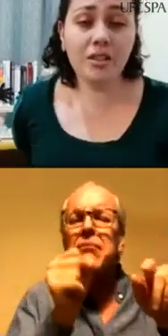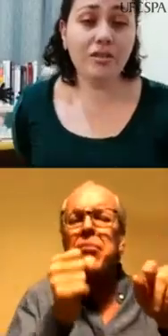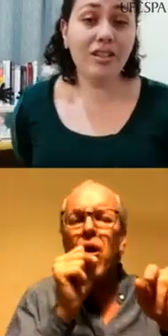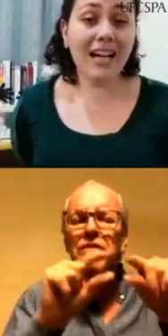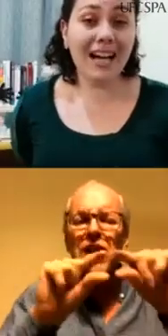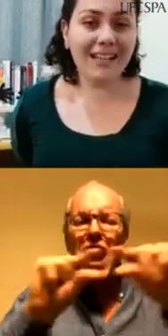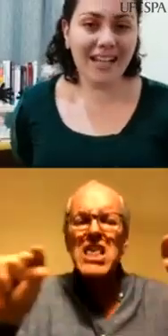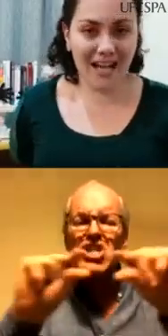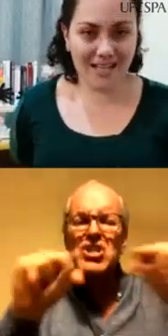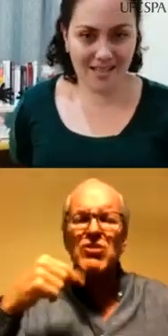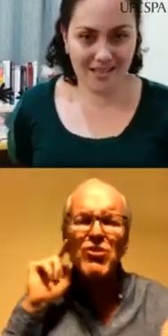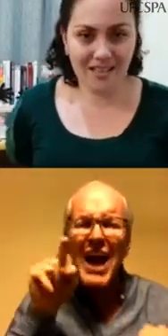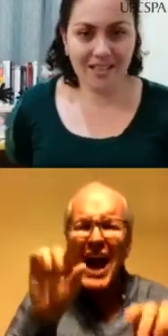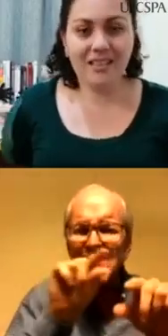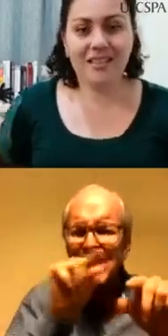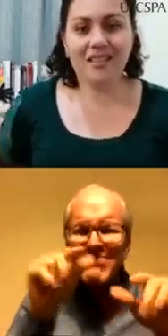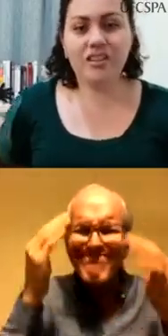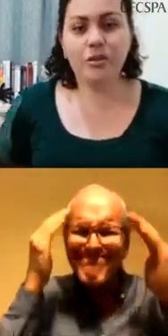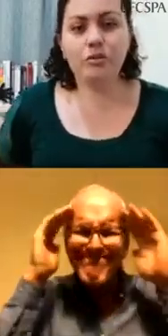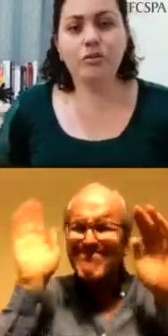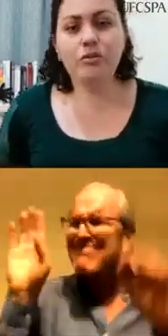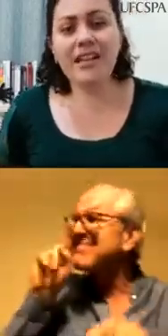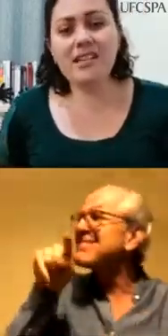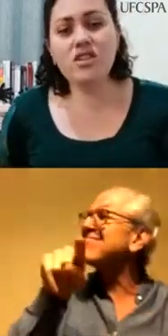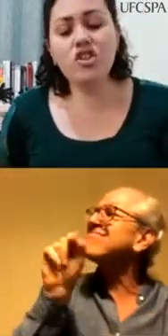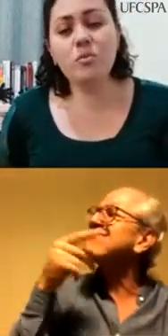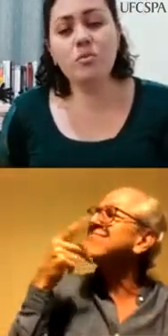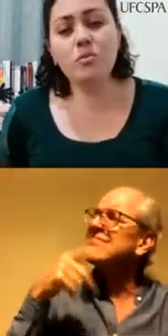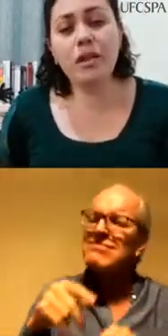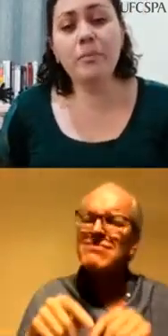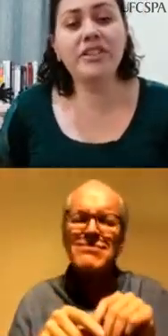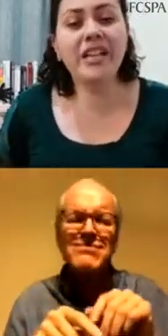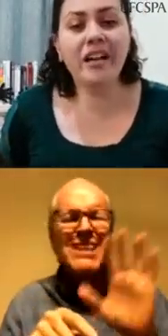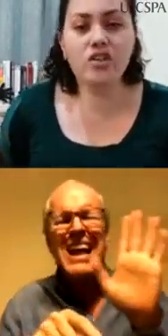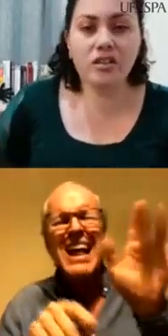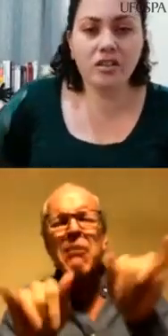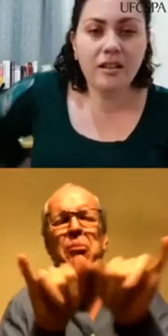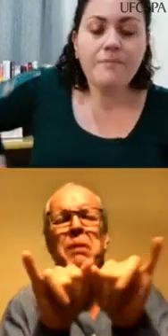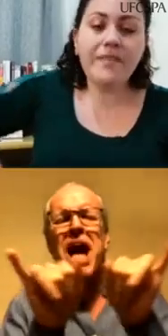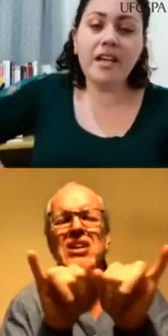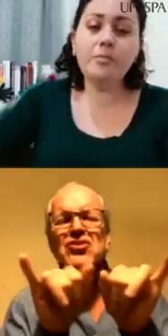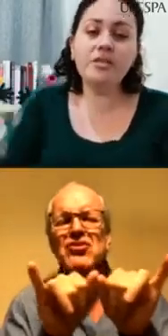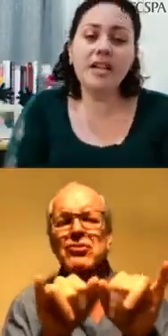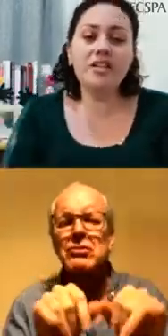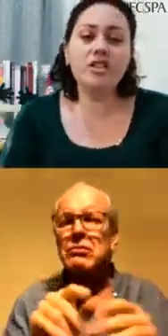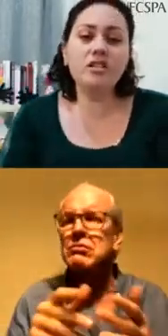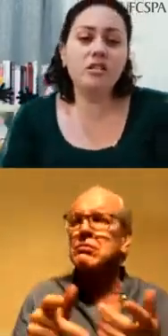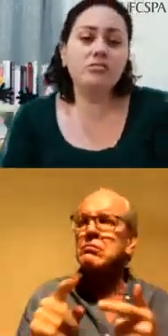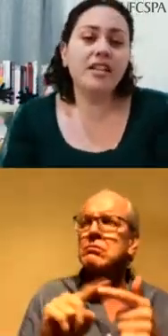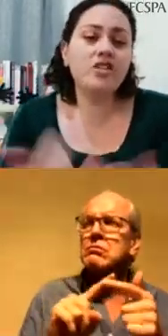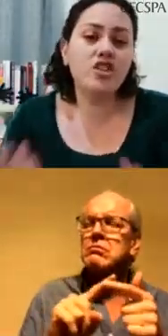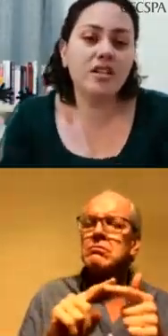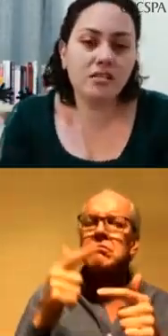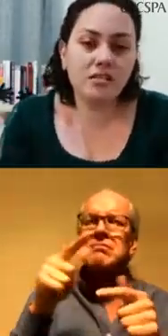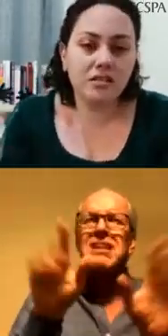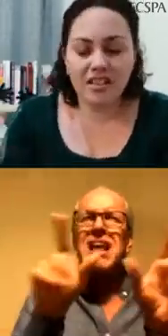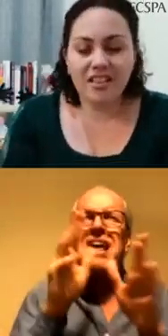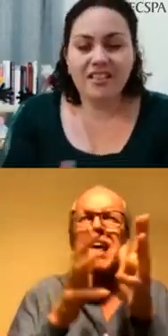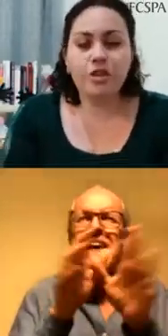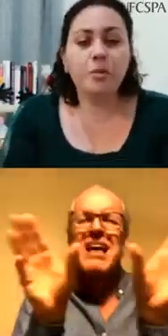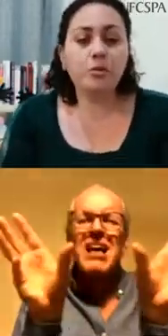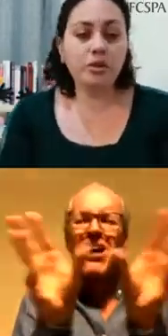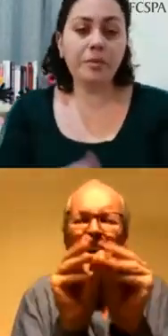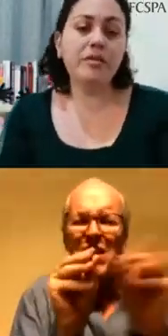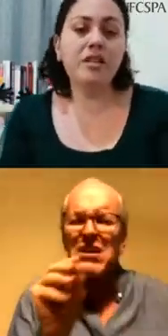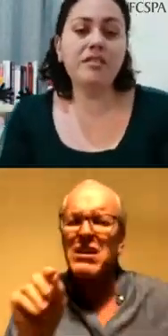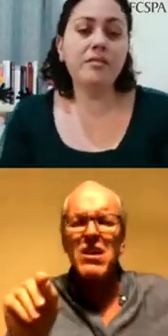ele está tendo que ficar em casa. Então, tu vai assistir uma reportagem e a reportagem não tem legenda. E